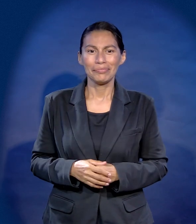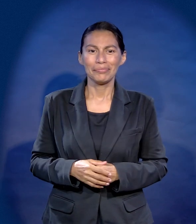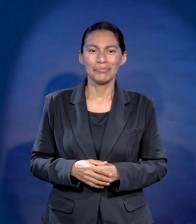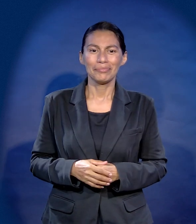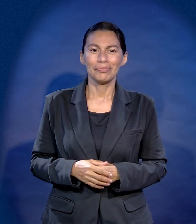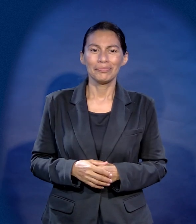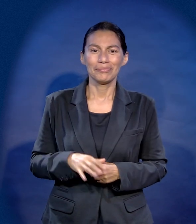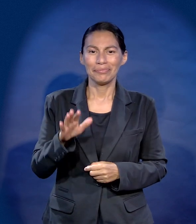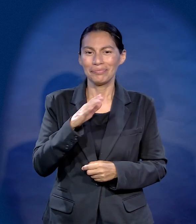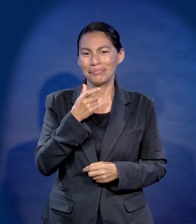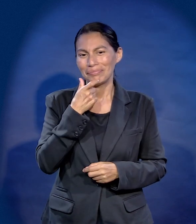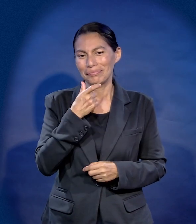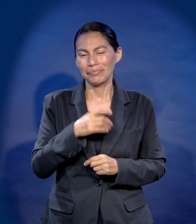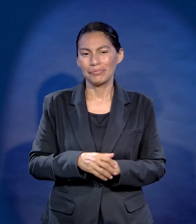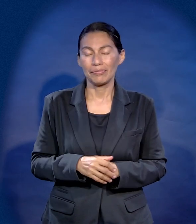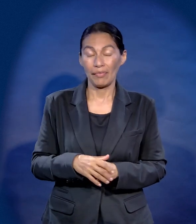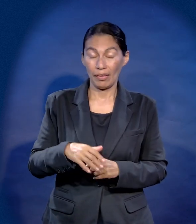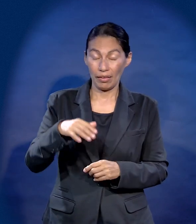Gracias, profe.